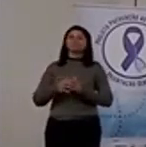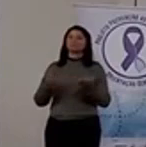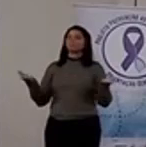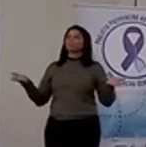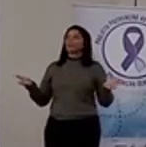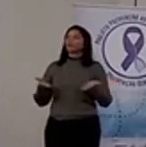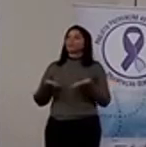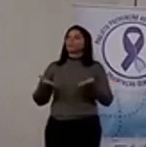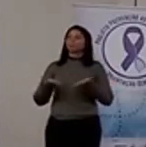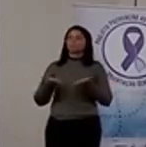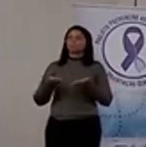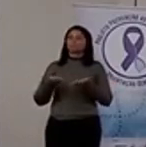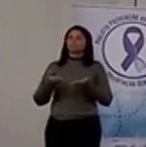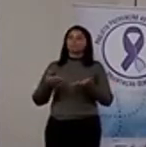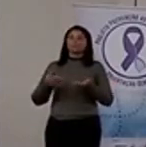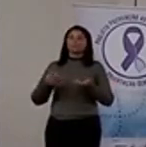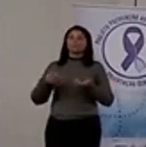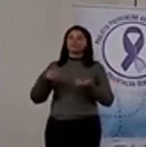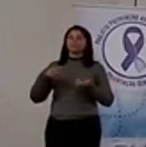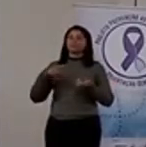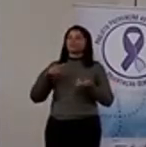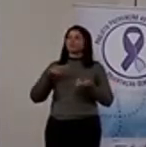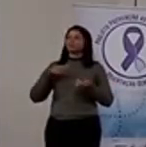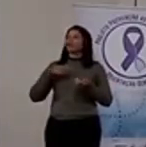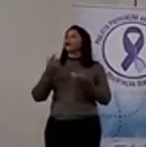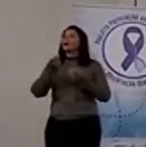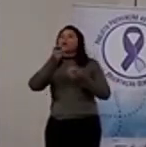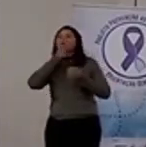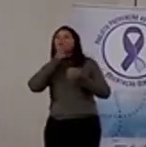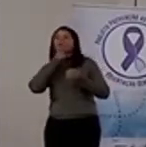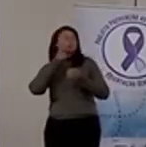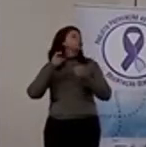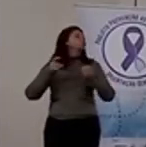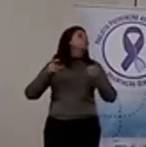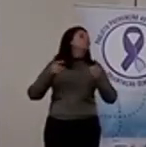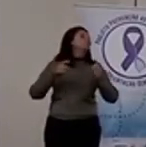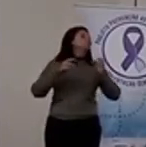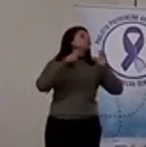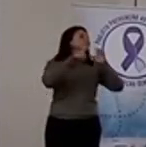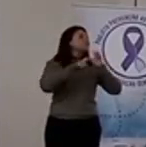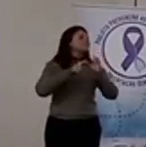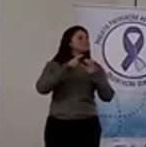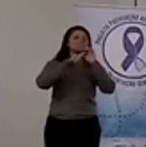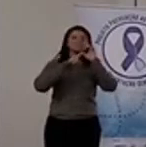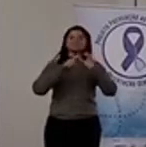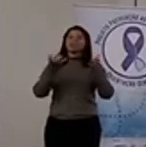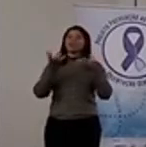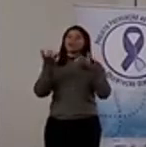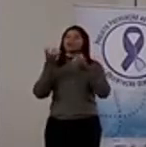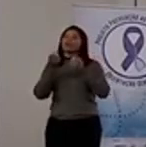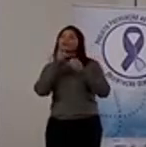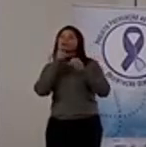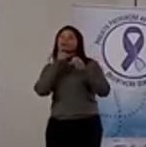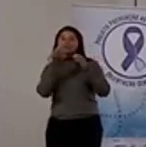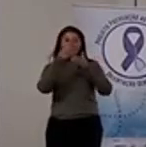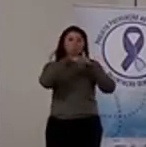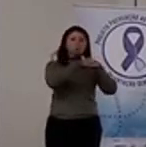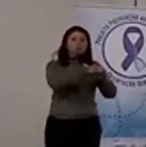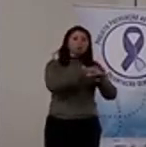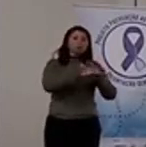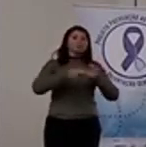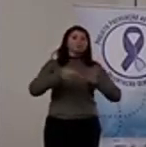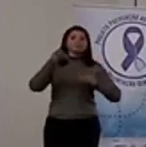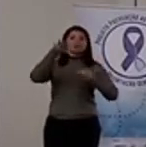ter ouvido falar daquela moda de congelar óvulos, né? Eu adoro isso, que o pessoal chega assim, eu quero congelar meus óvulos, achando que é uma coisa assim,